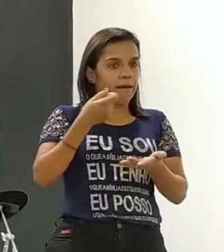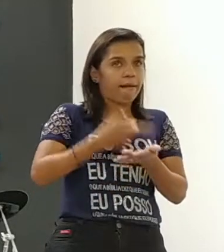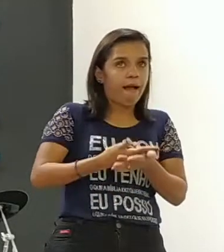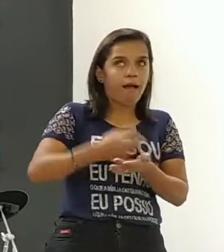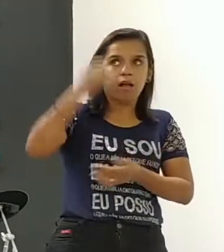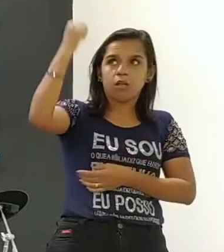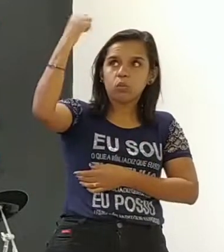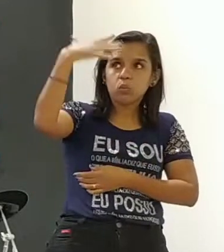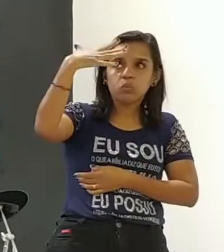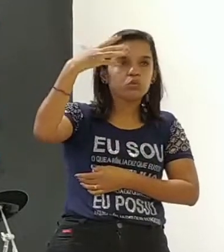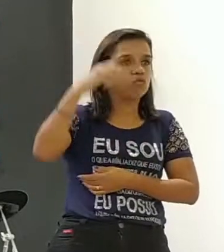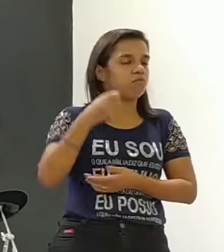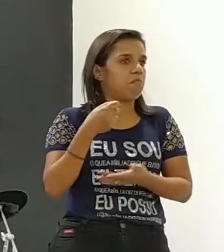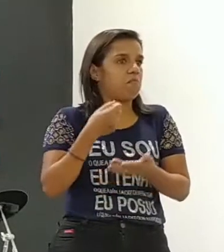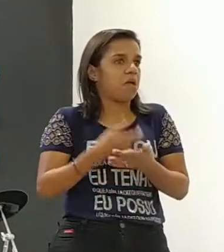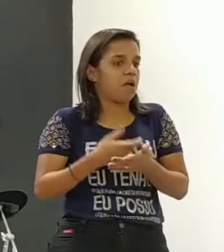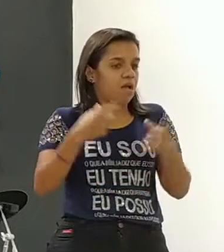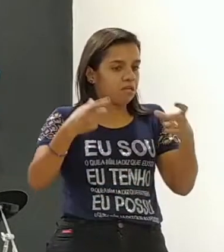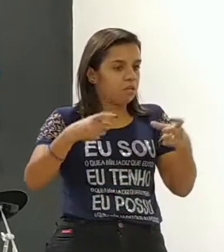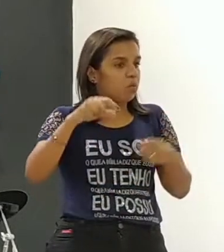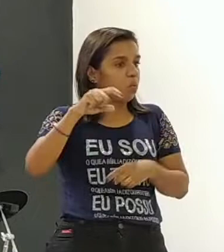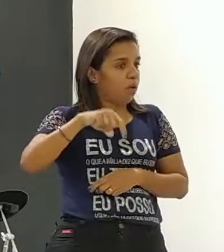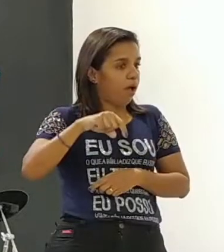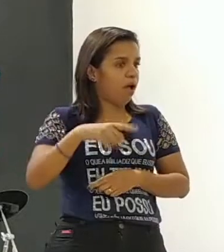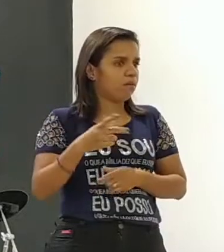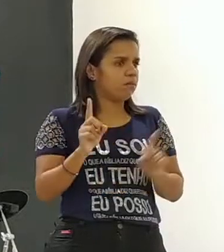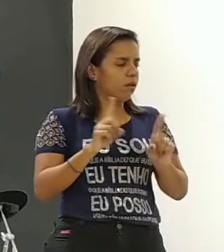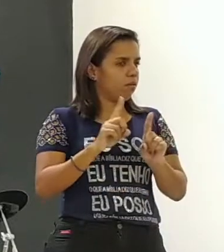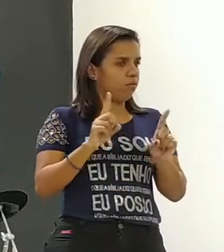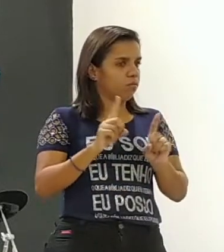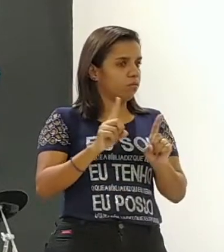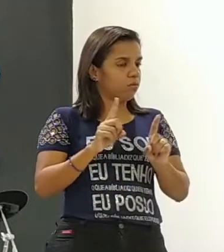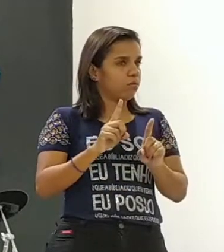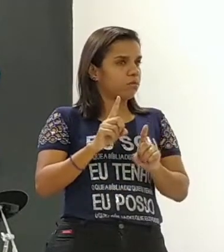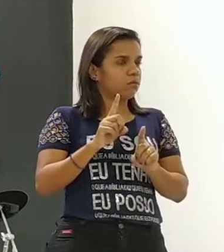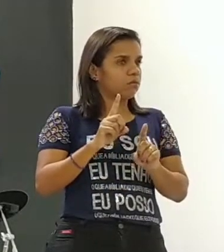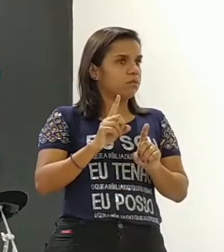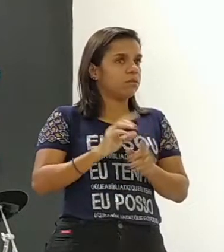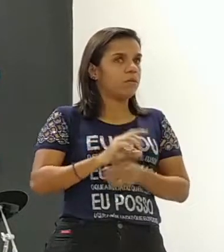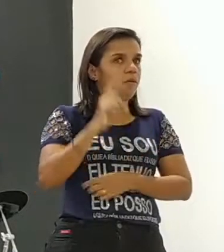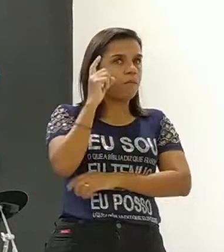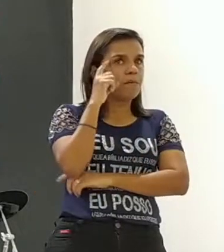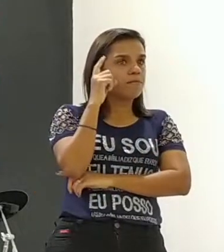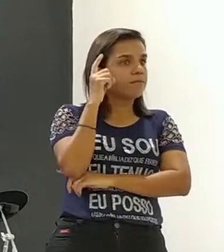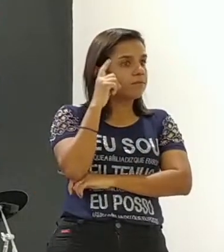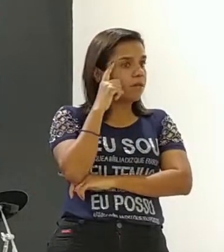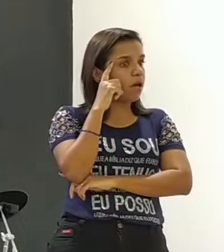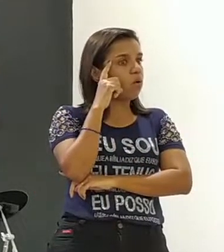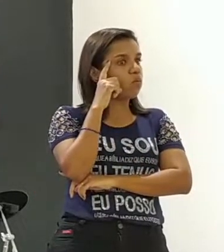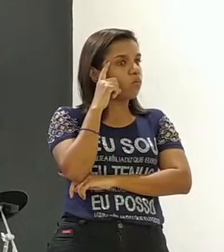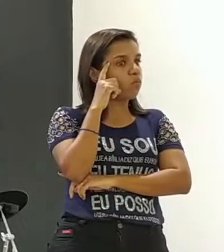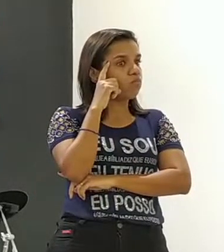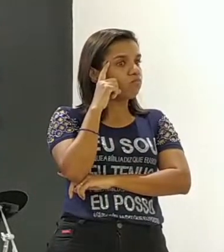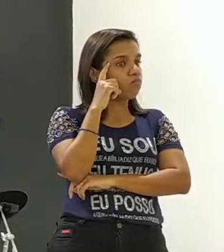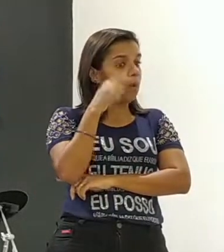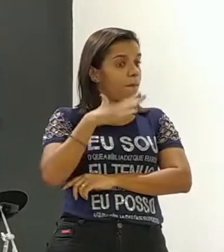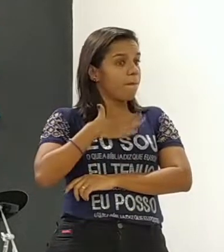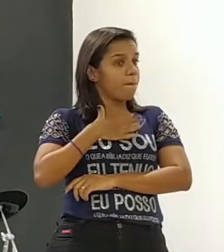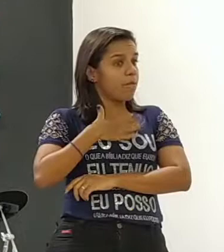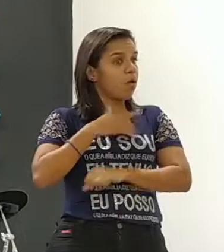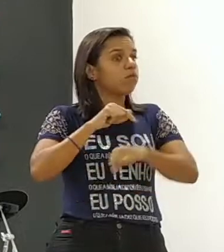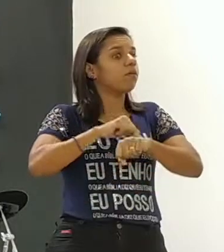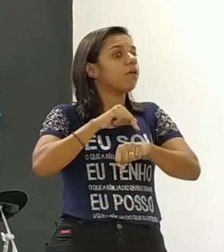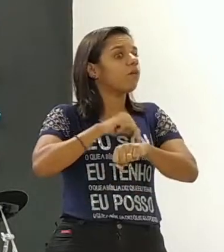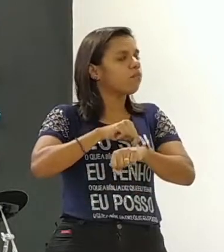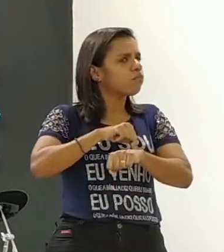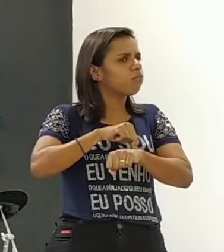que a gente paga, mas não. Eu estava pensando exatamente no meu tempo